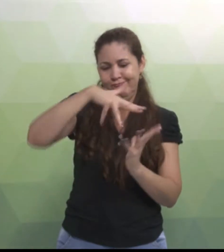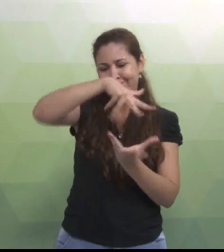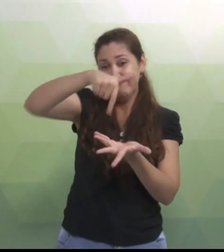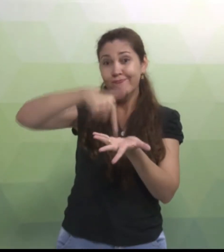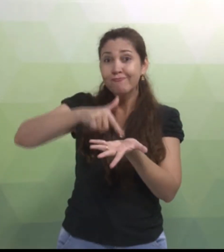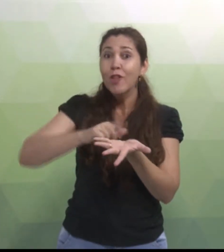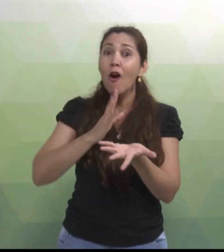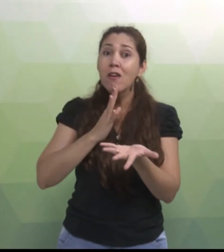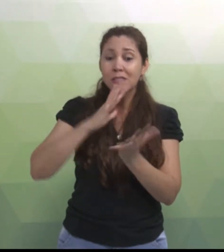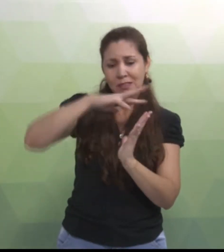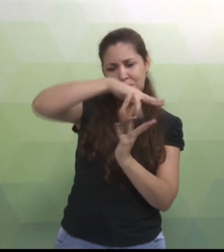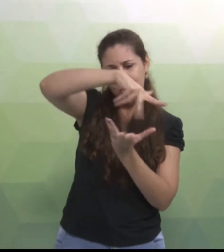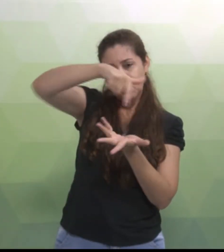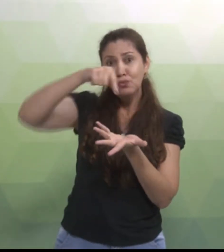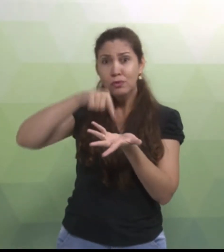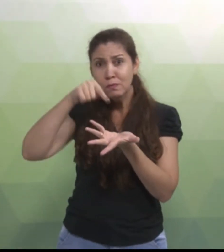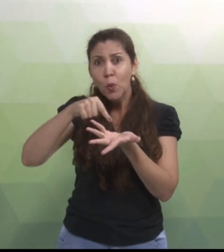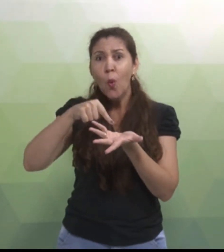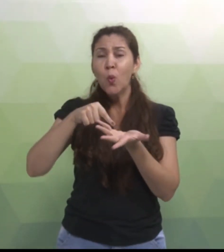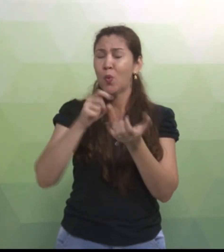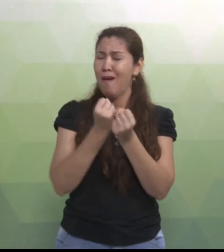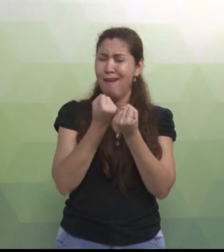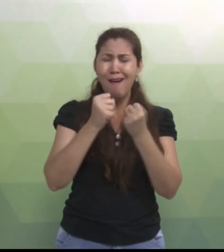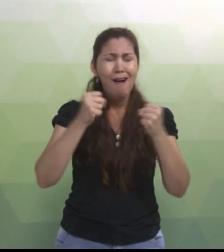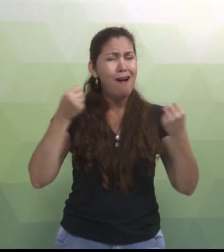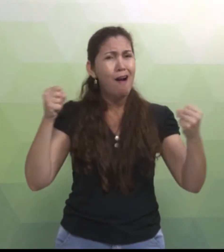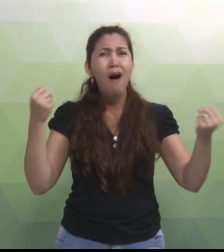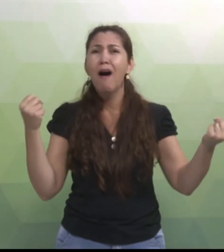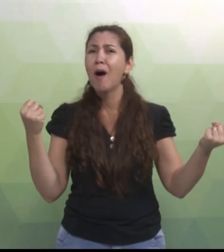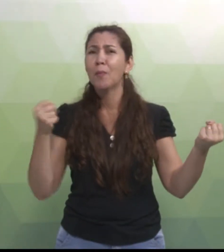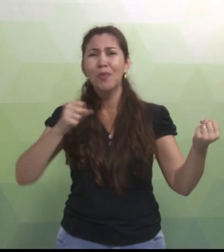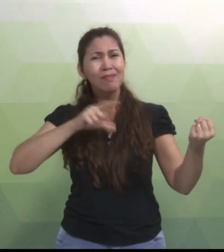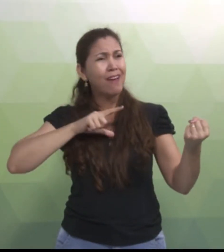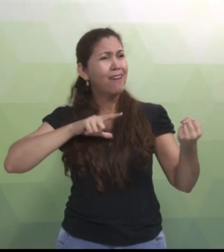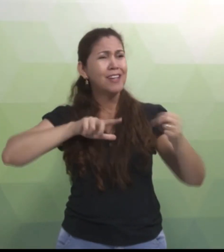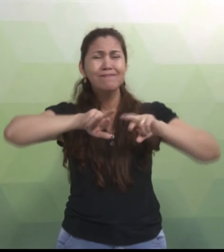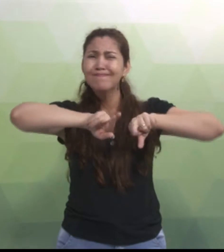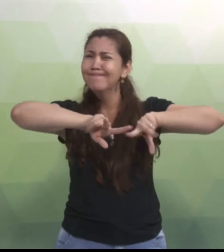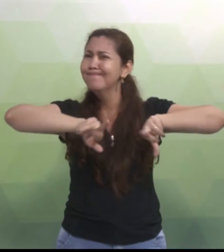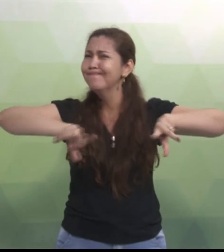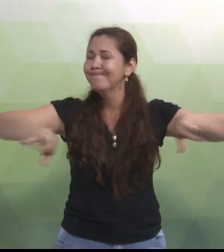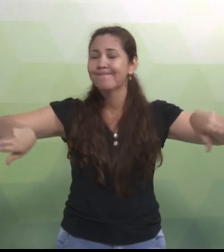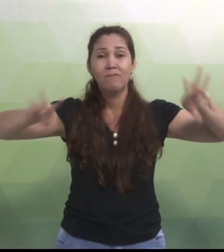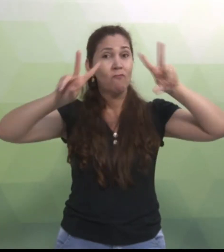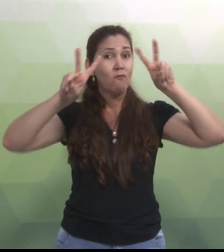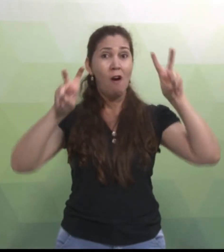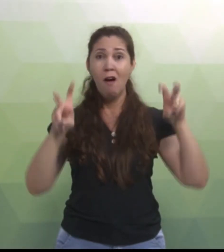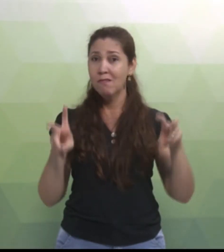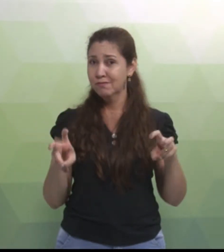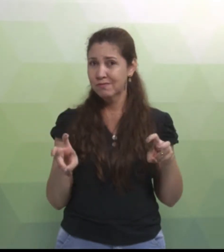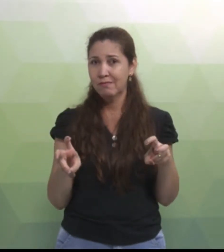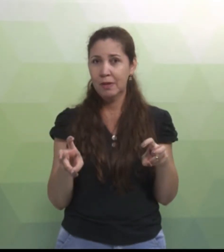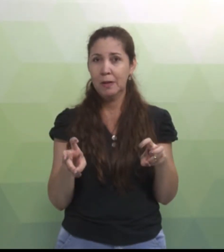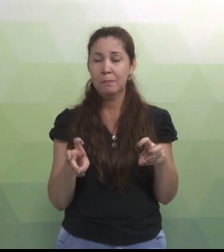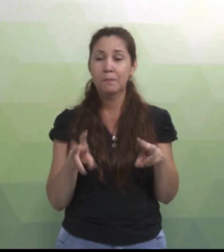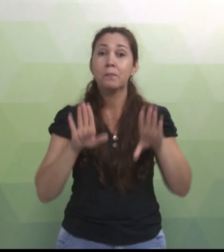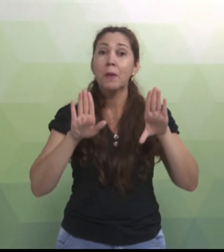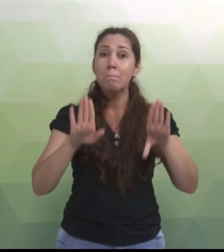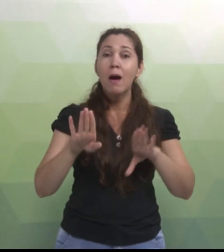quê? Tem os conhecimentos de mundo, que são muitos e extensos, vários temas. Mas